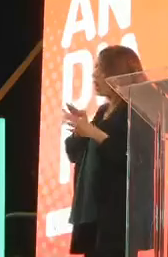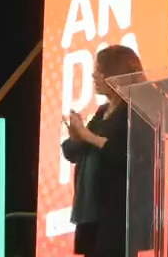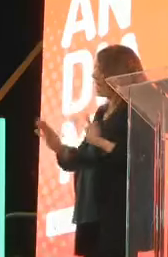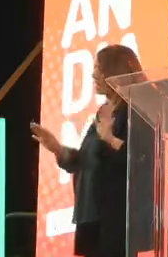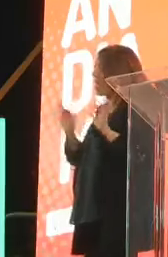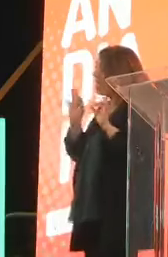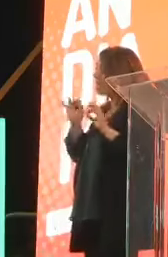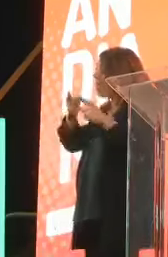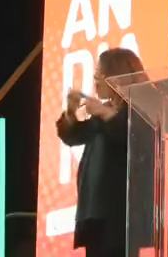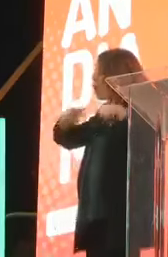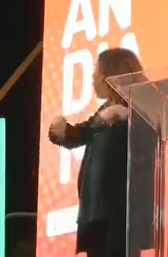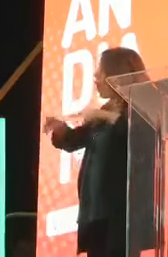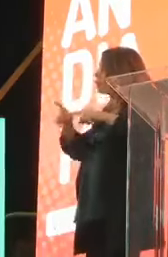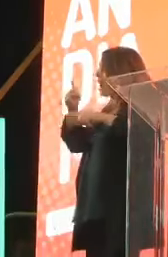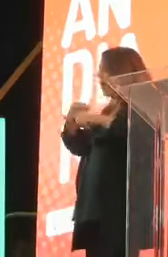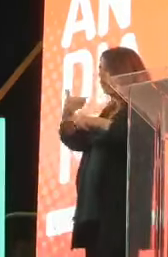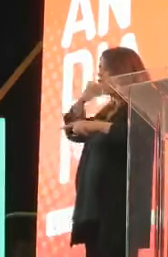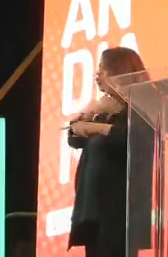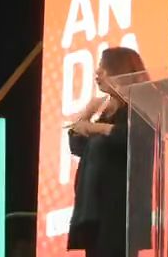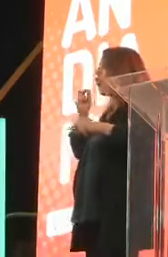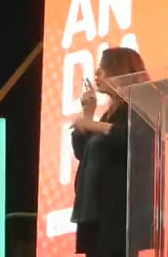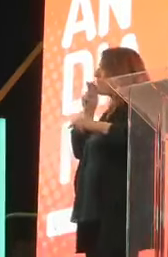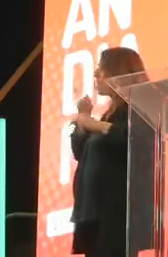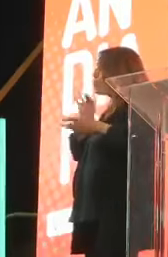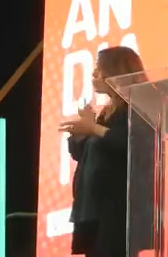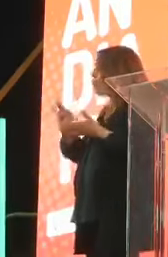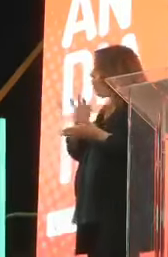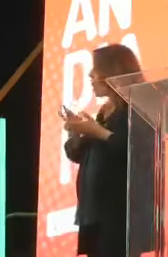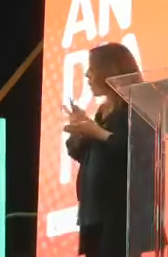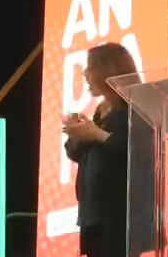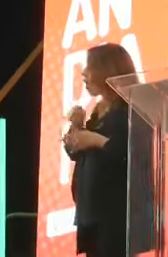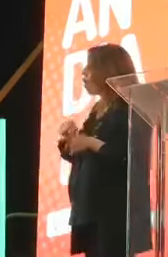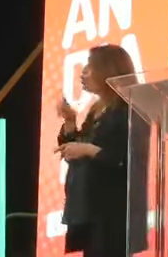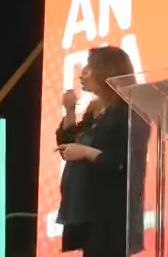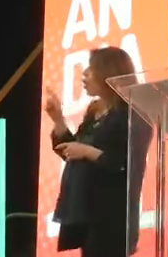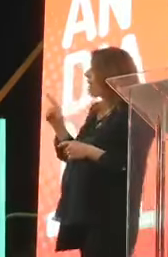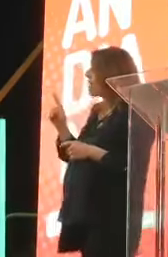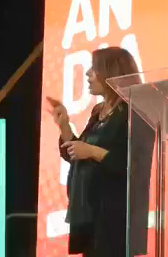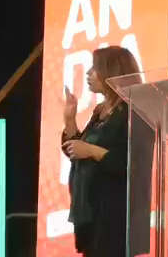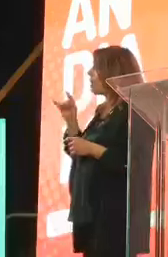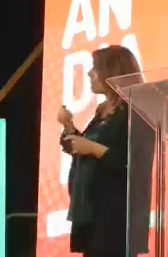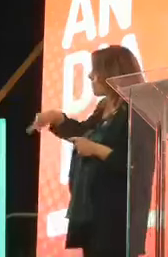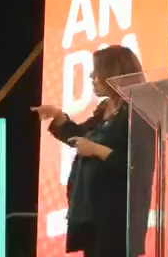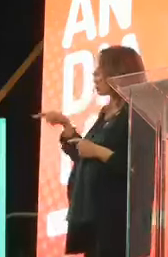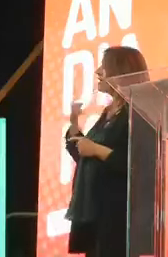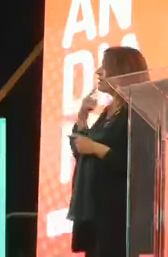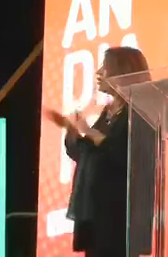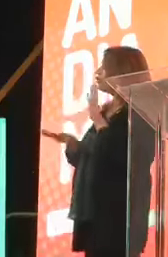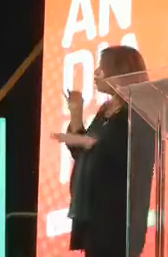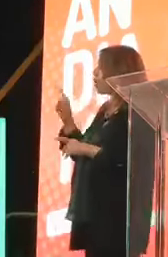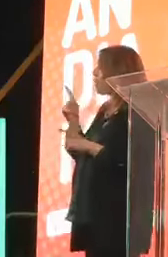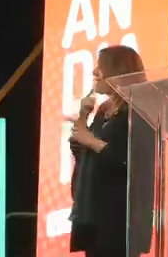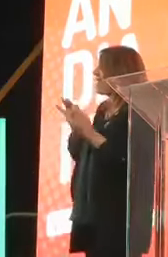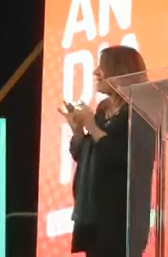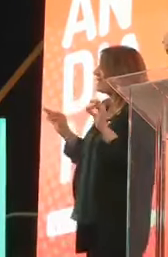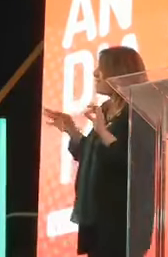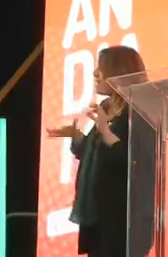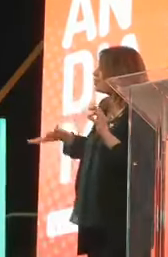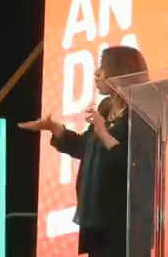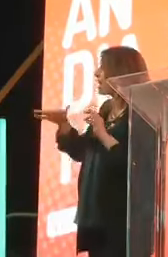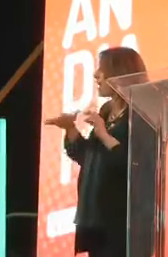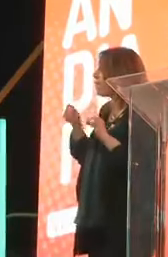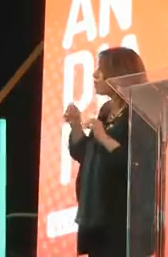stessi che l'altro giorno, parlando di scuola, non hanno detto che con la scelta che hanno fatto sul dimensionamento